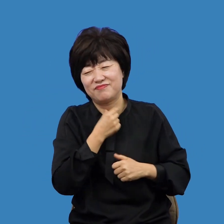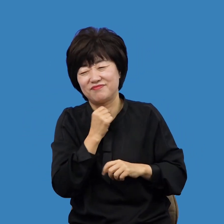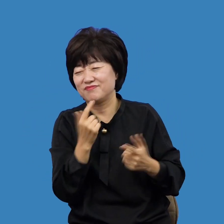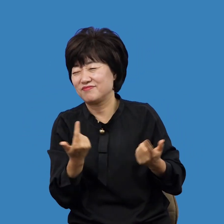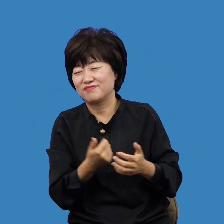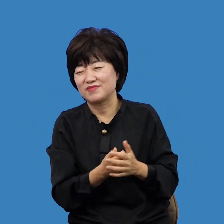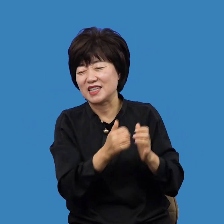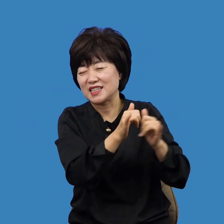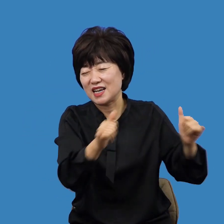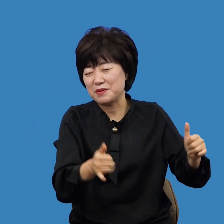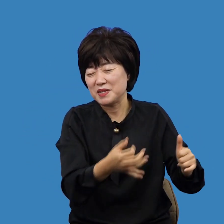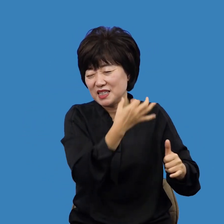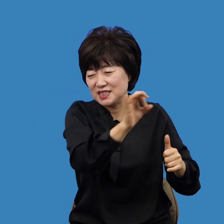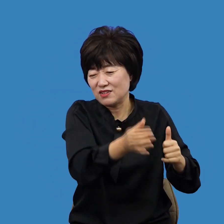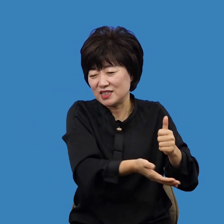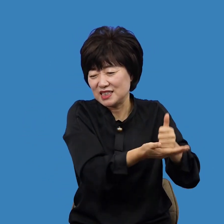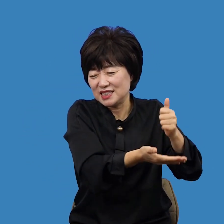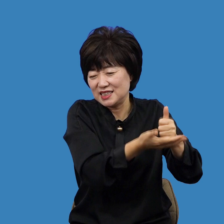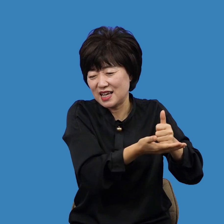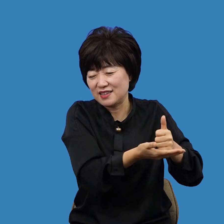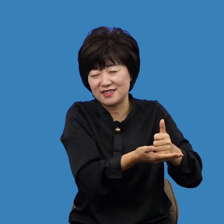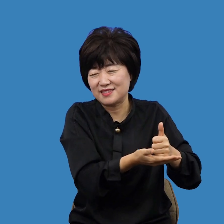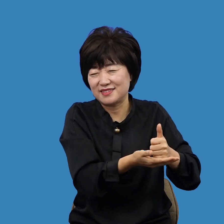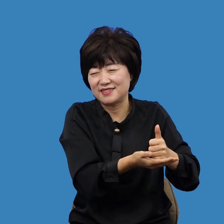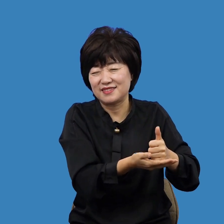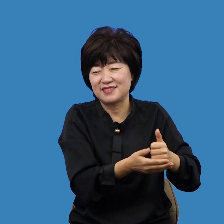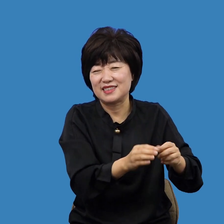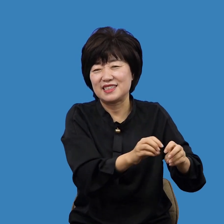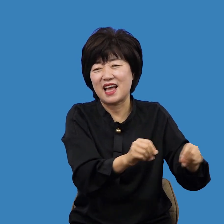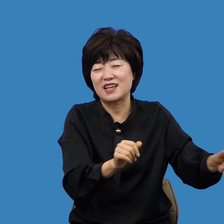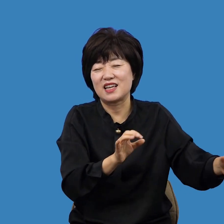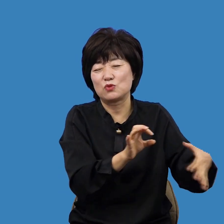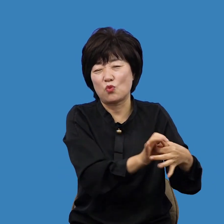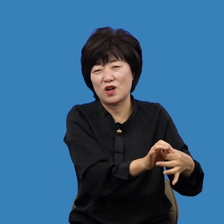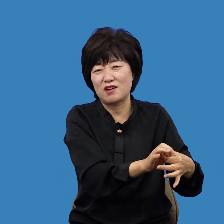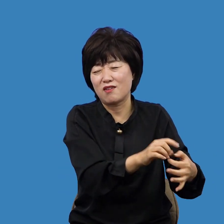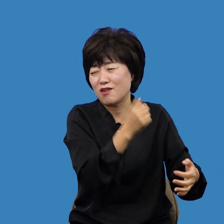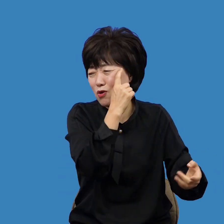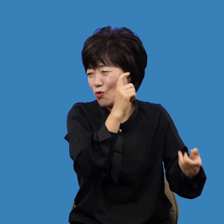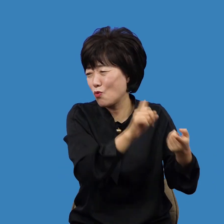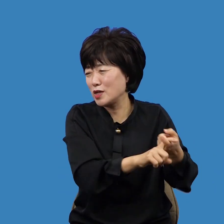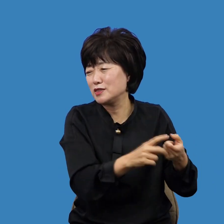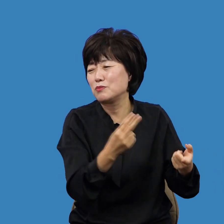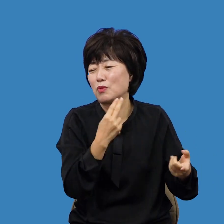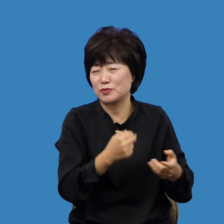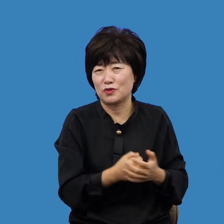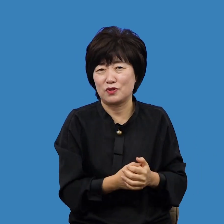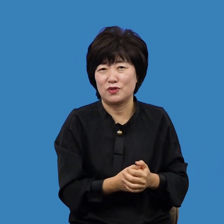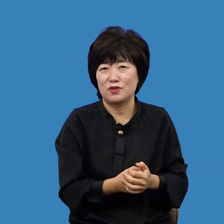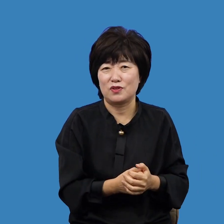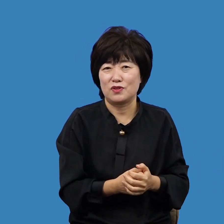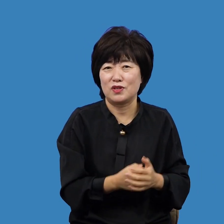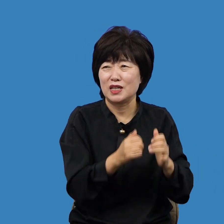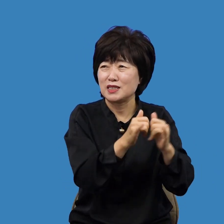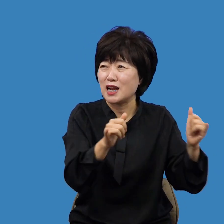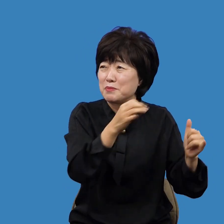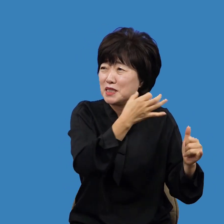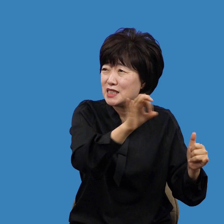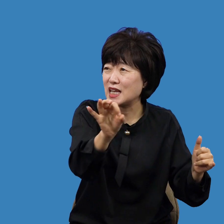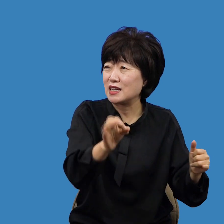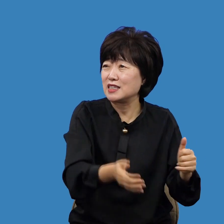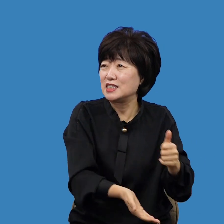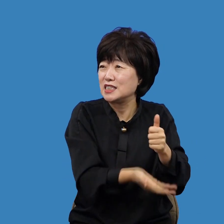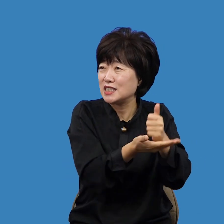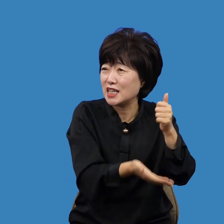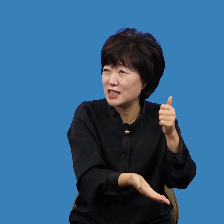사람들의 인정과 칭찬은 영에 속한 게 아니고 땅에 속한 거거든. 그건 별로 관심이 없어. 그래서 뭐 사람들이 인정을 하던